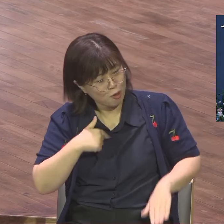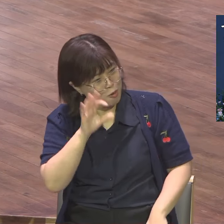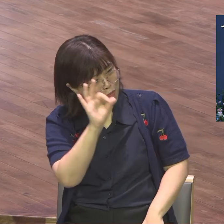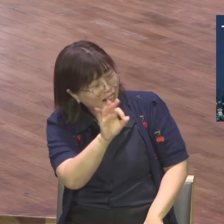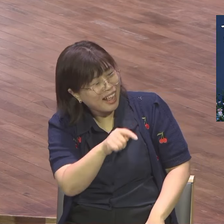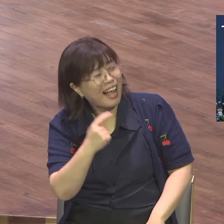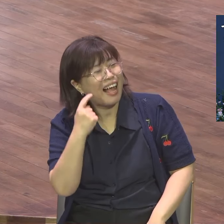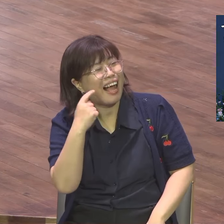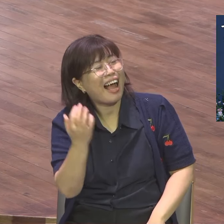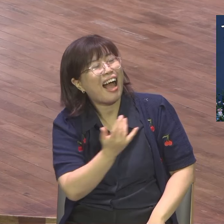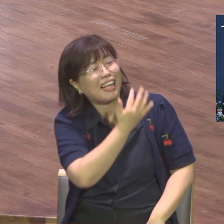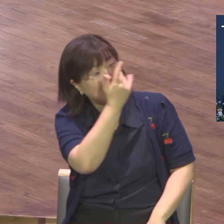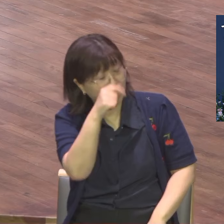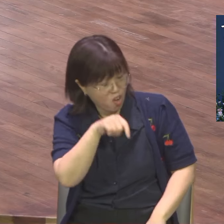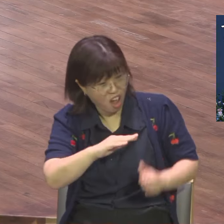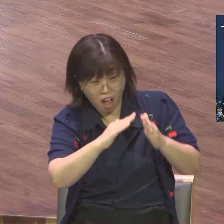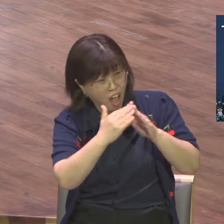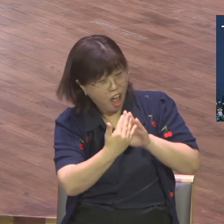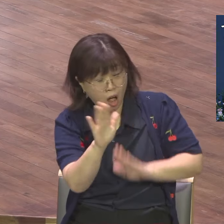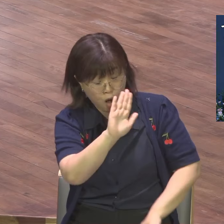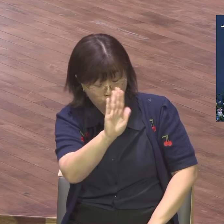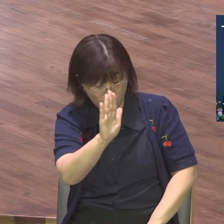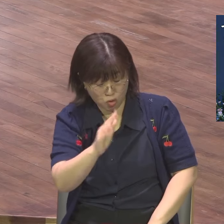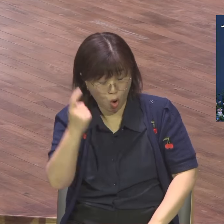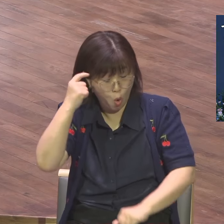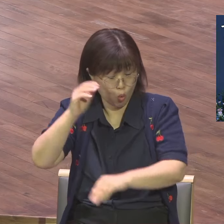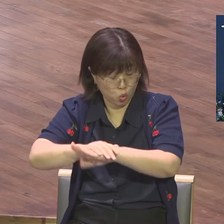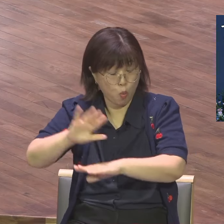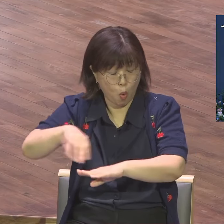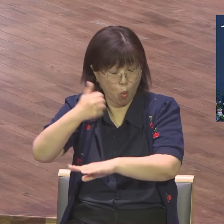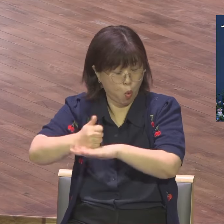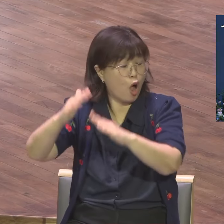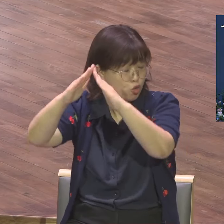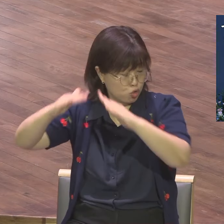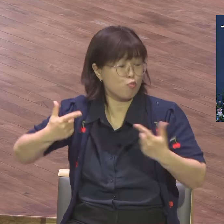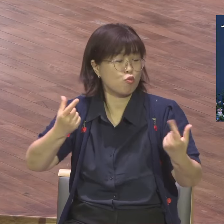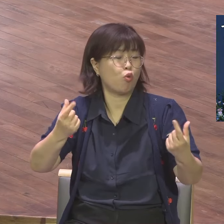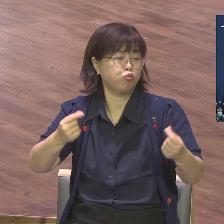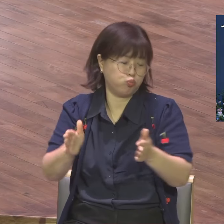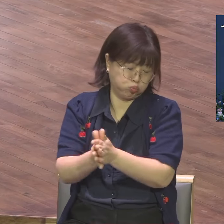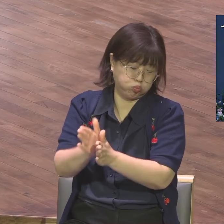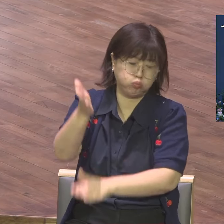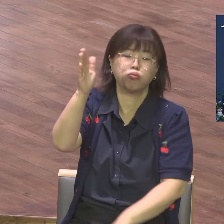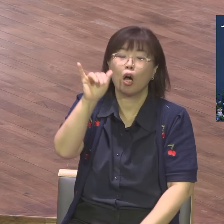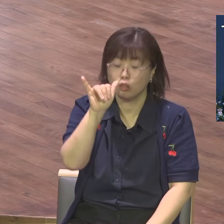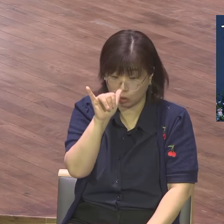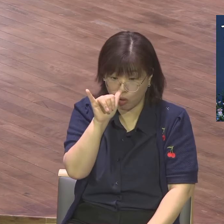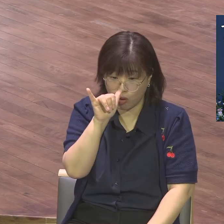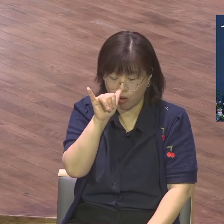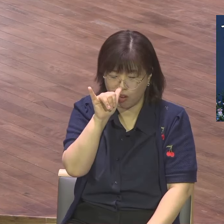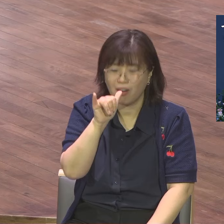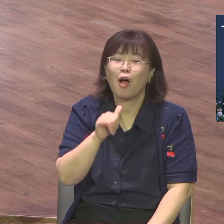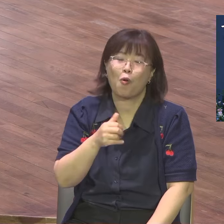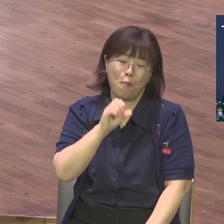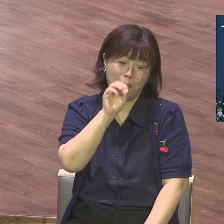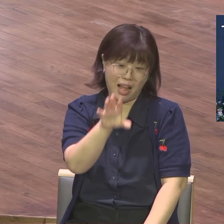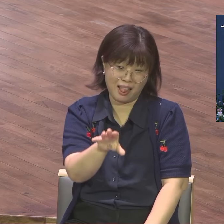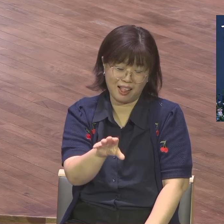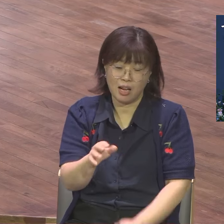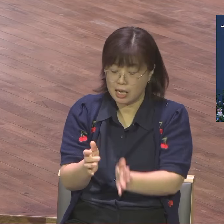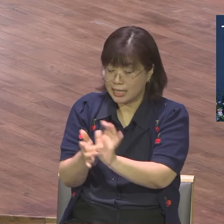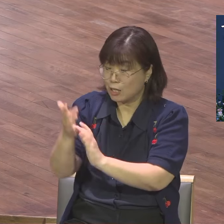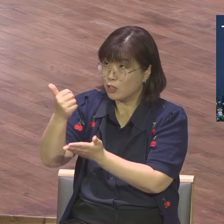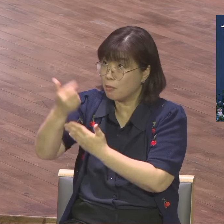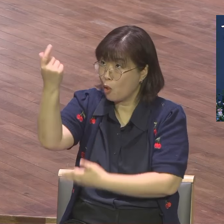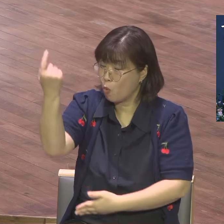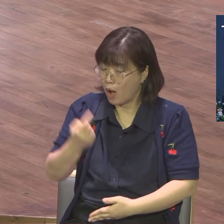변해버립니다. 마귀의 자식이었는데 우리가 전능하신 창조주 하나님 자녀가 된 것은 예수 그대의